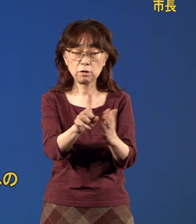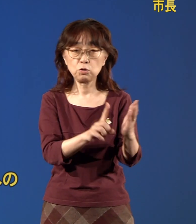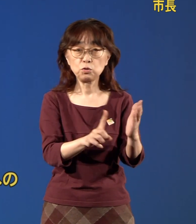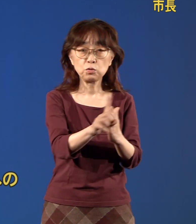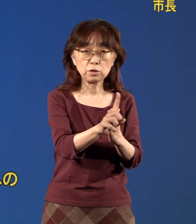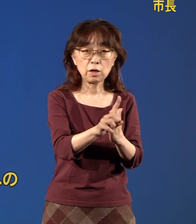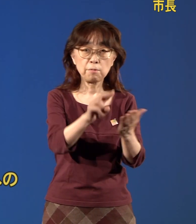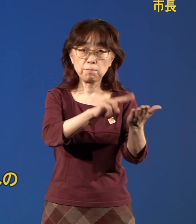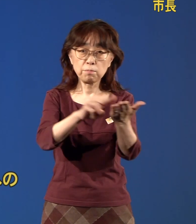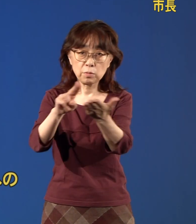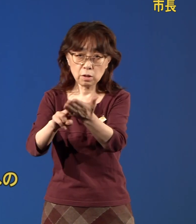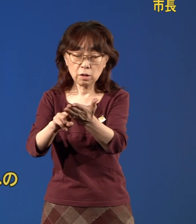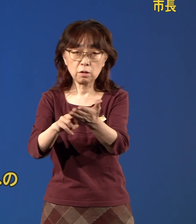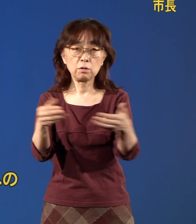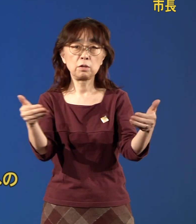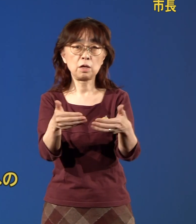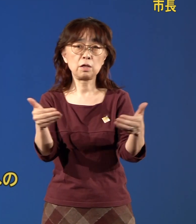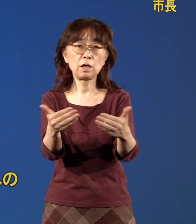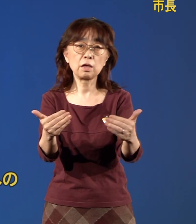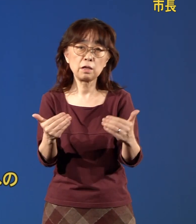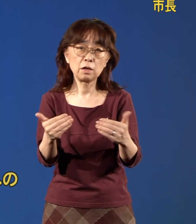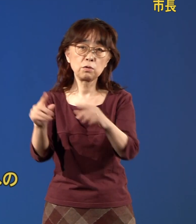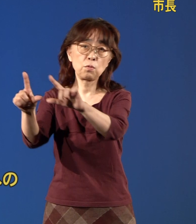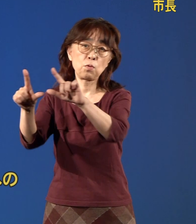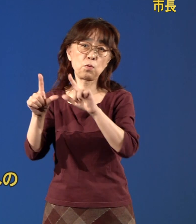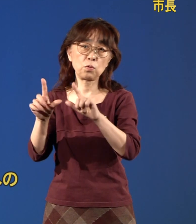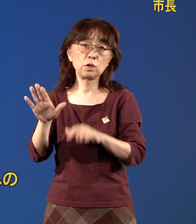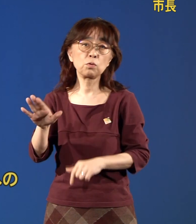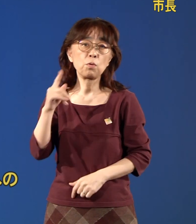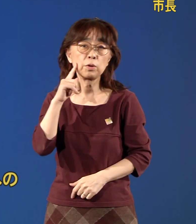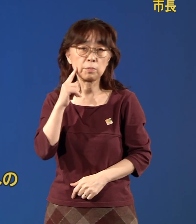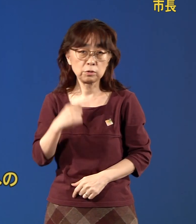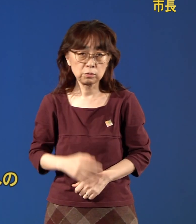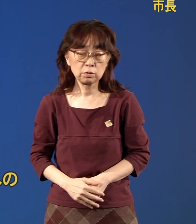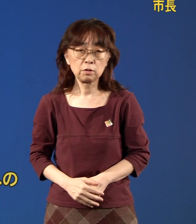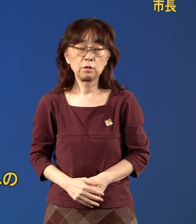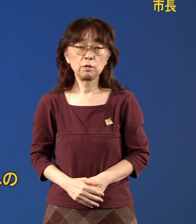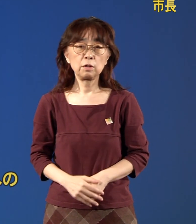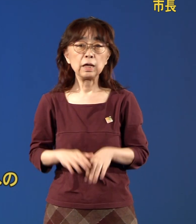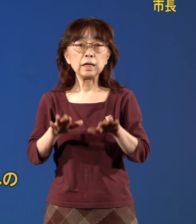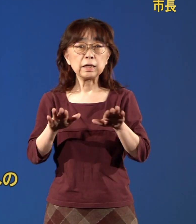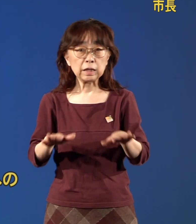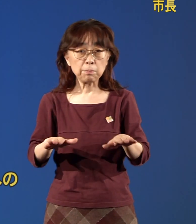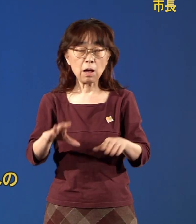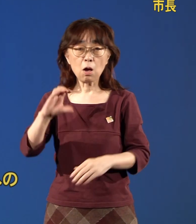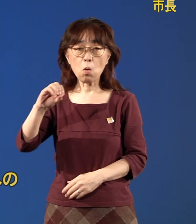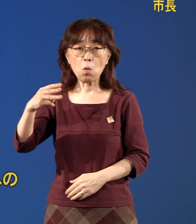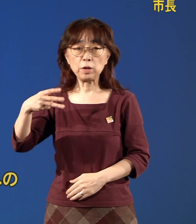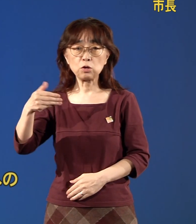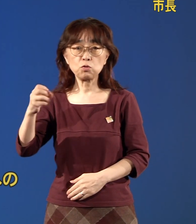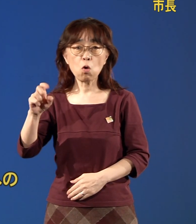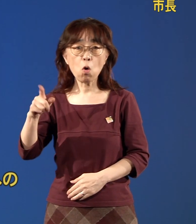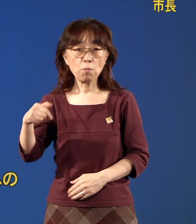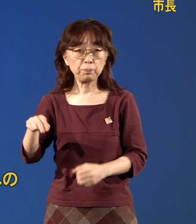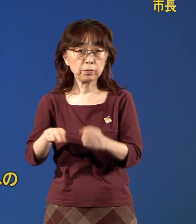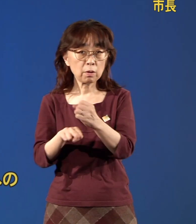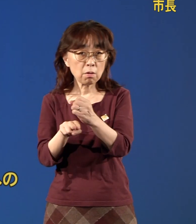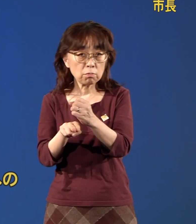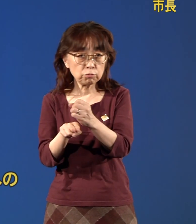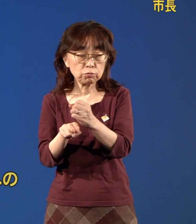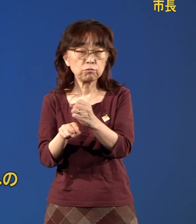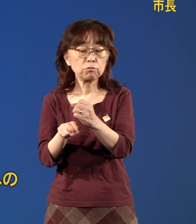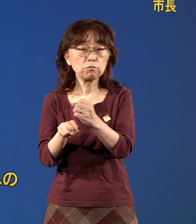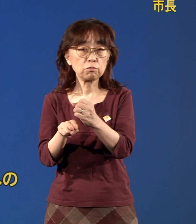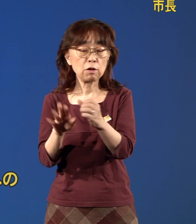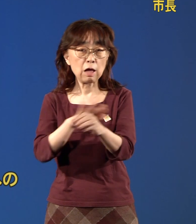の今日の報告だというふうに思います。でその時に、今オミクロン株での感染の状況というのは非常